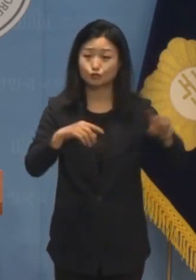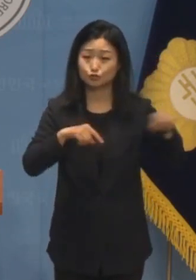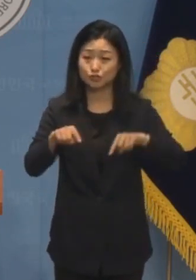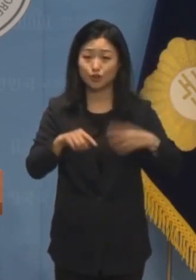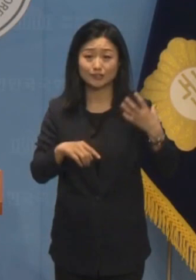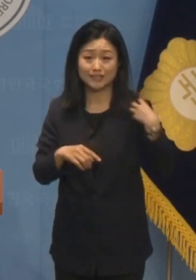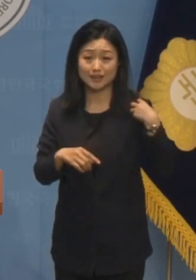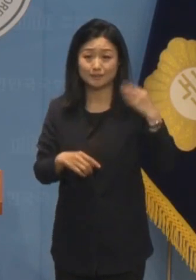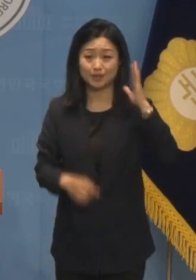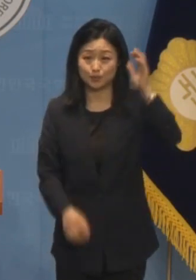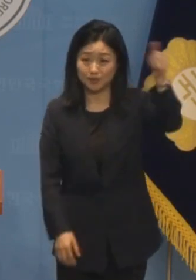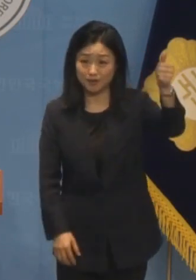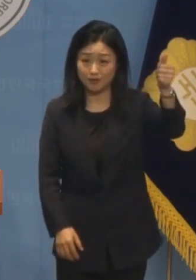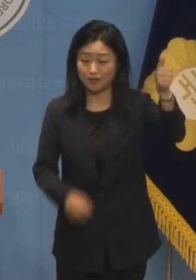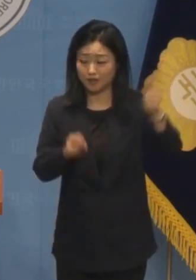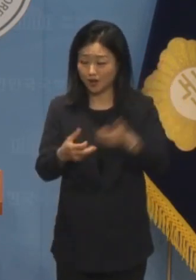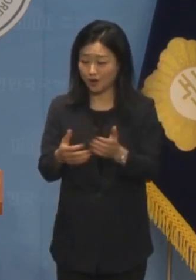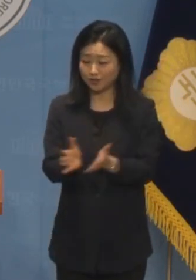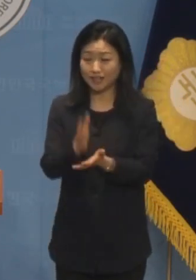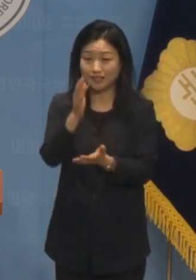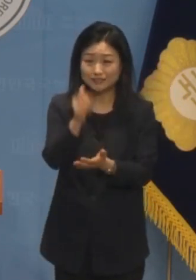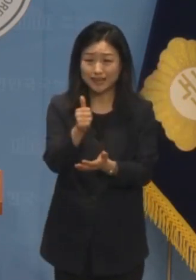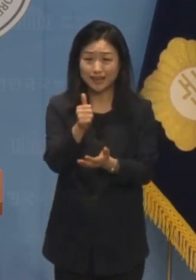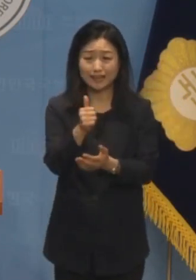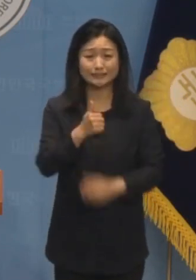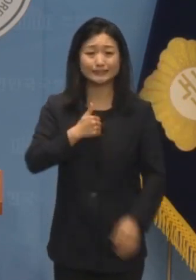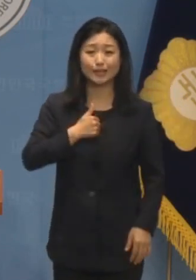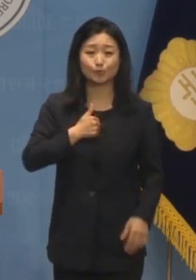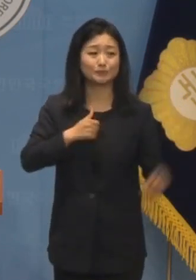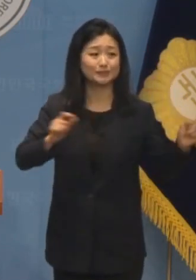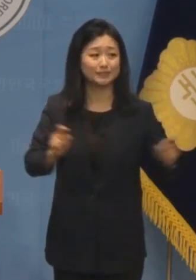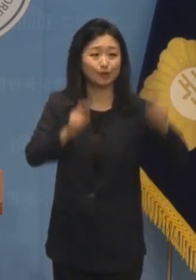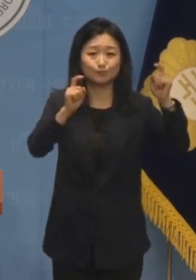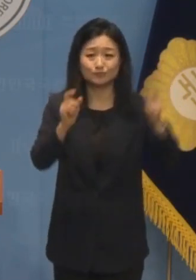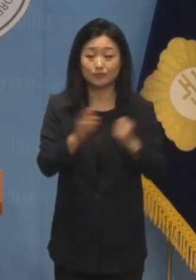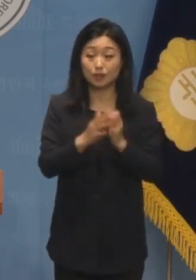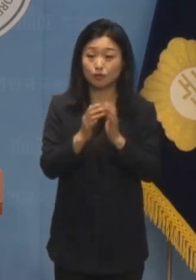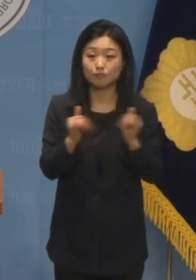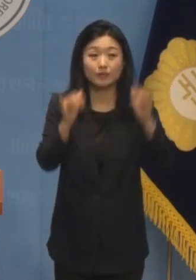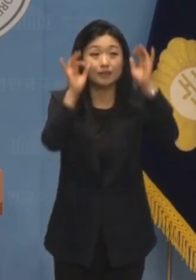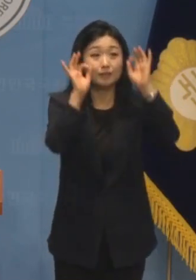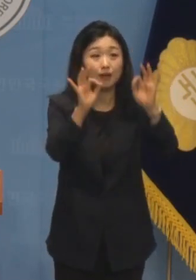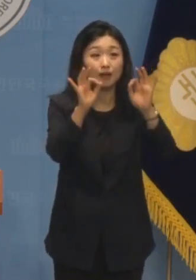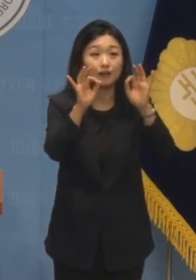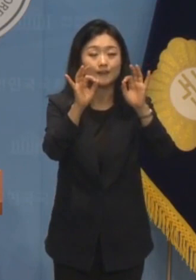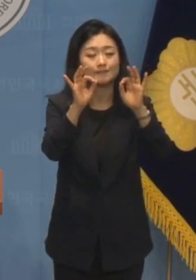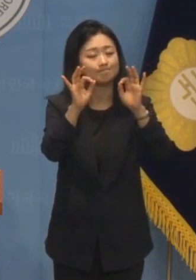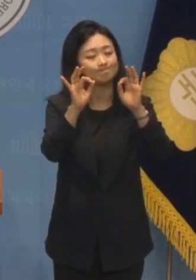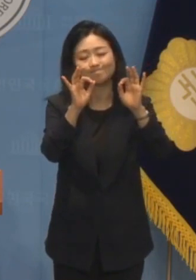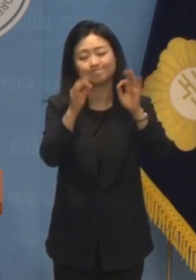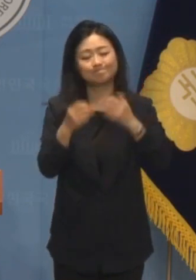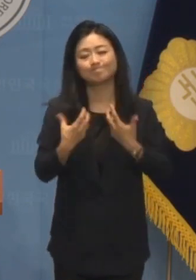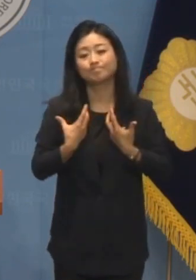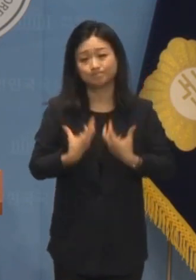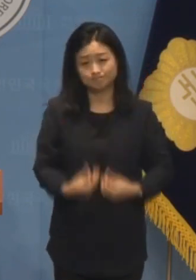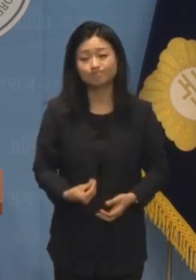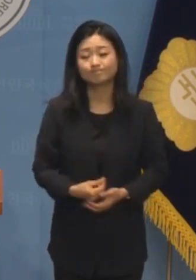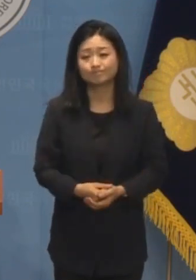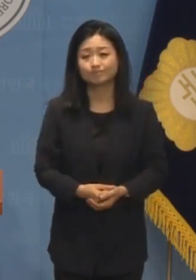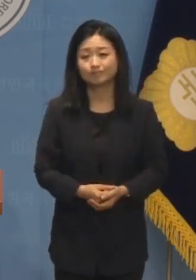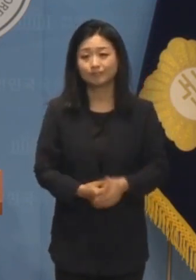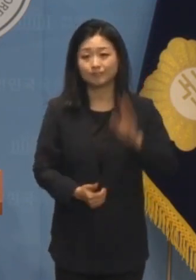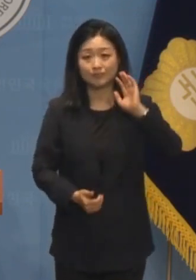대통령과 여당 대표의 유치한 자존심 싸움에 국민의 한 숨만 깊어지고 있습니다